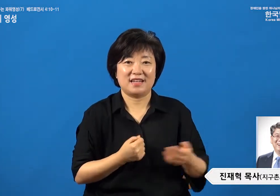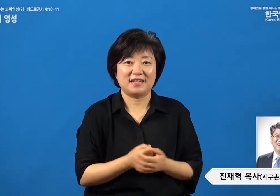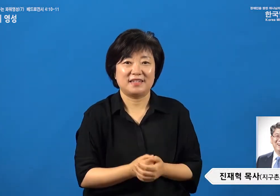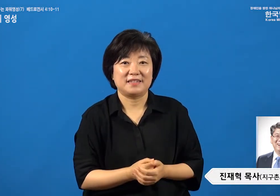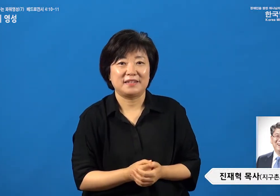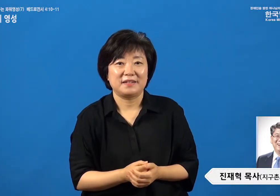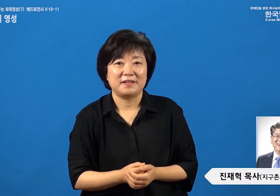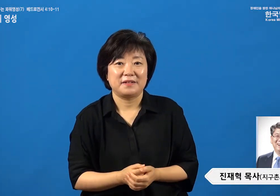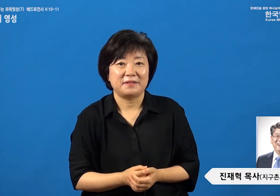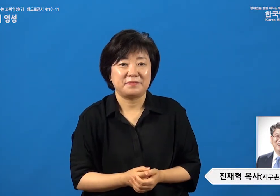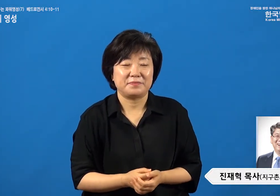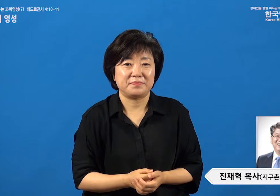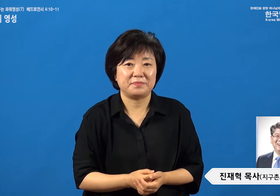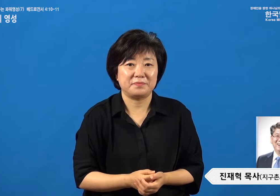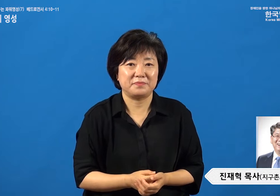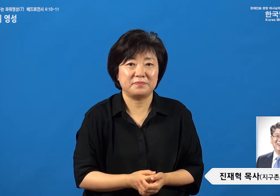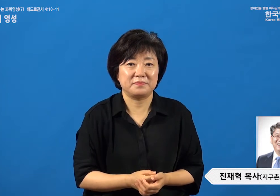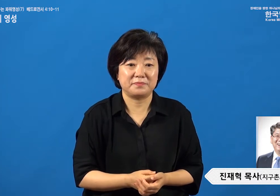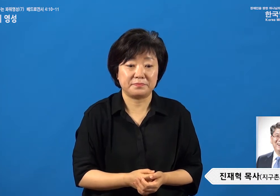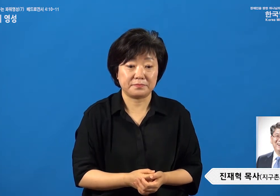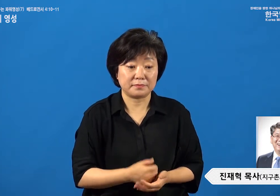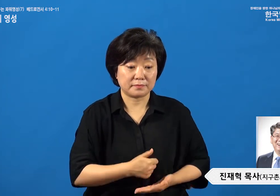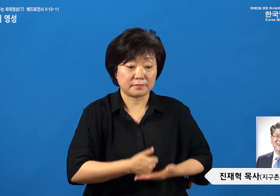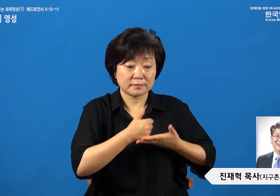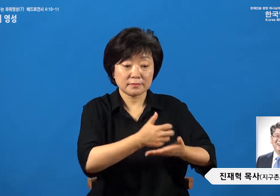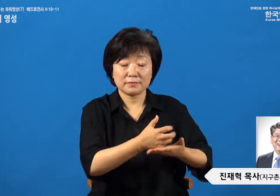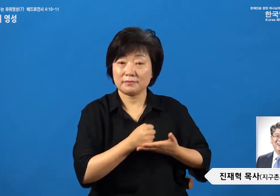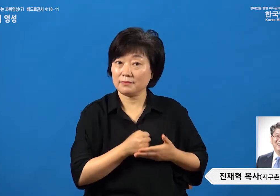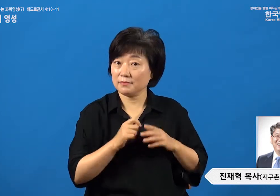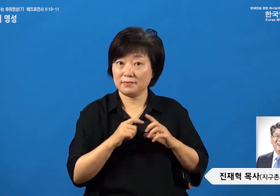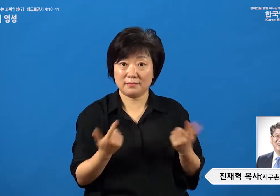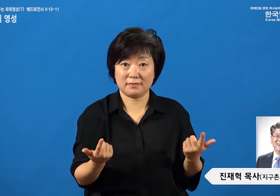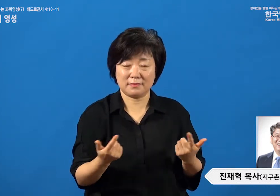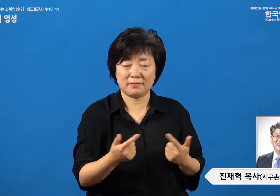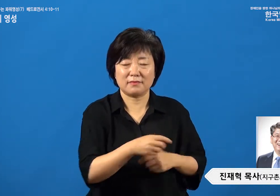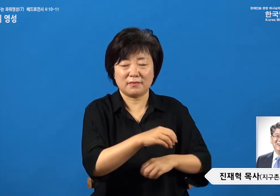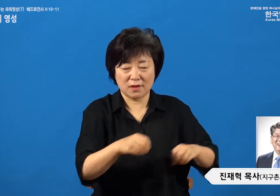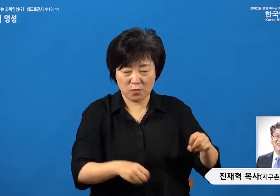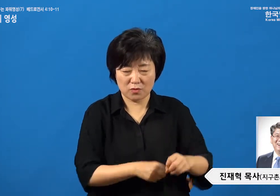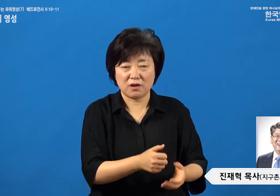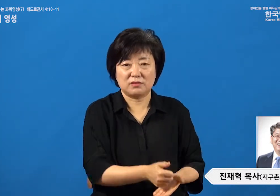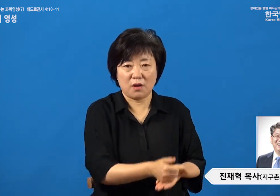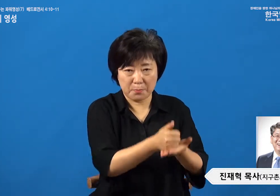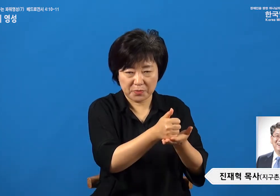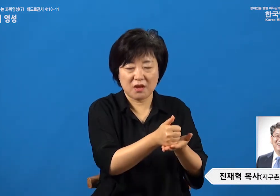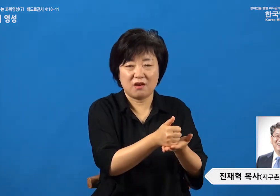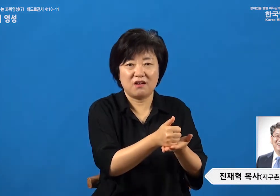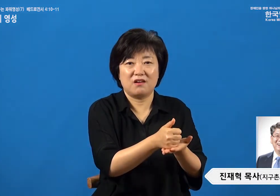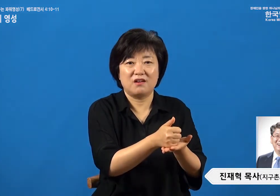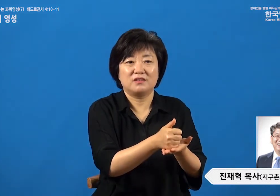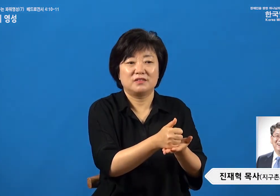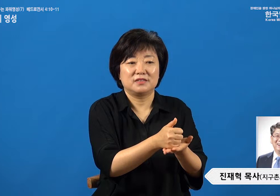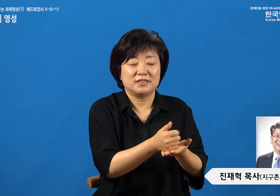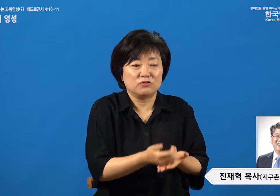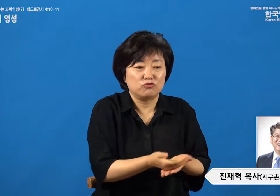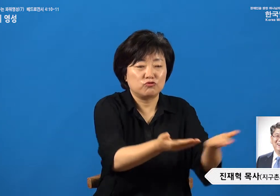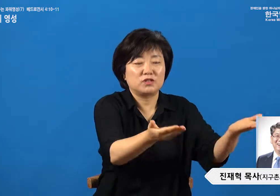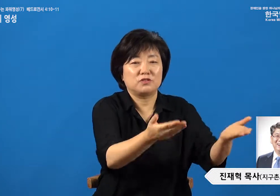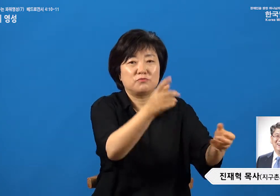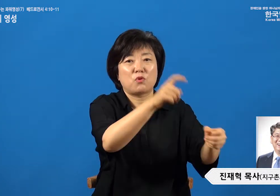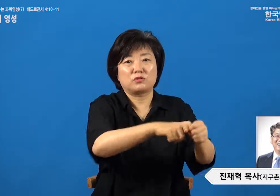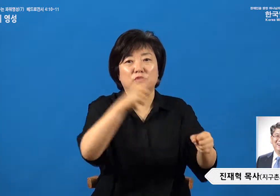served, but to serve. 섬김을 받으러 온 것이 아니라 섬기러